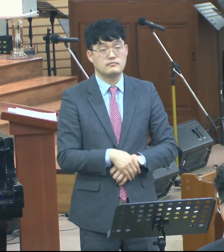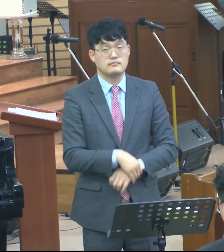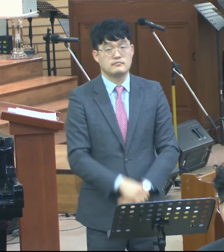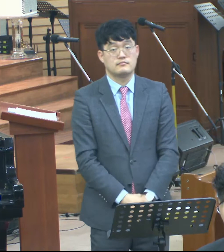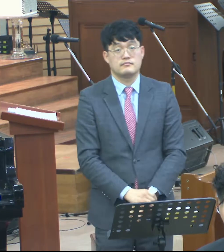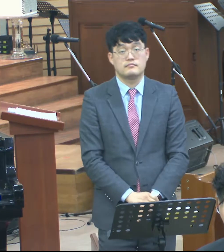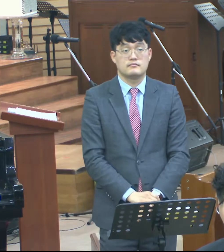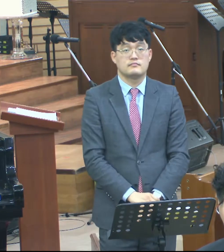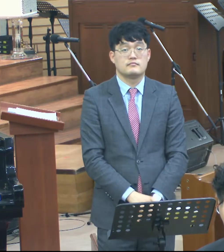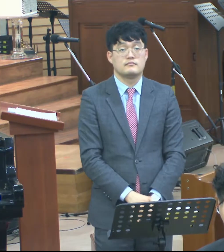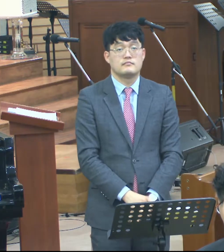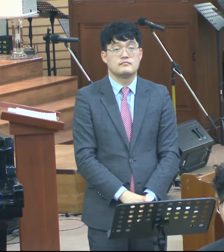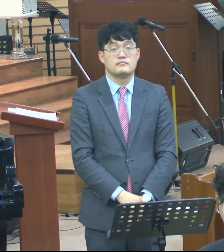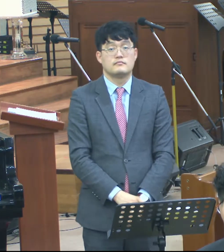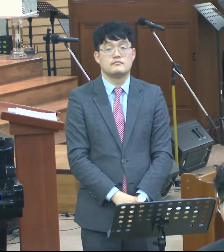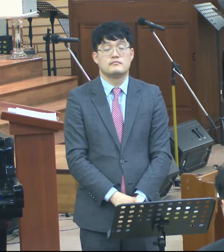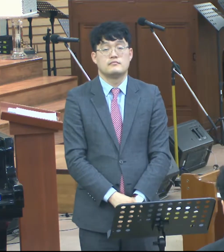오늘 제가 여러분에게 말씀드리고 싶은 것은